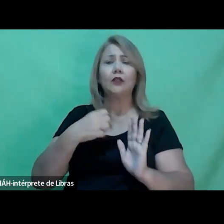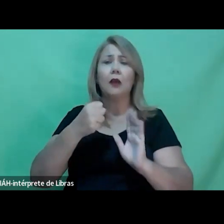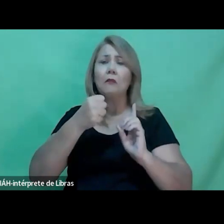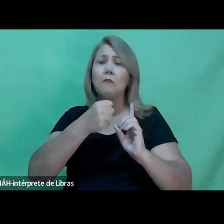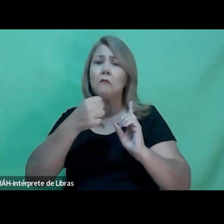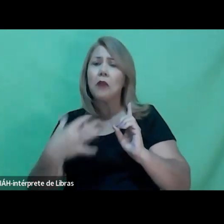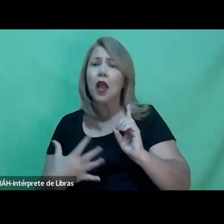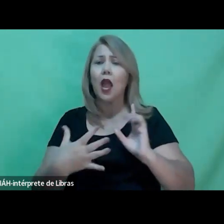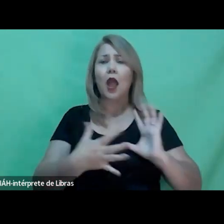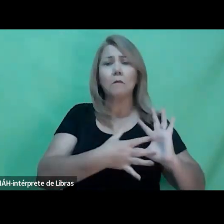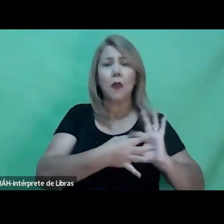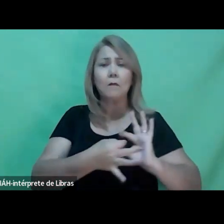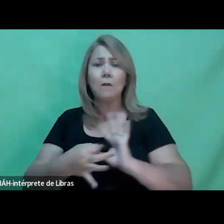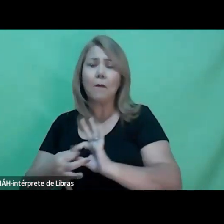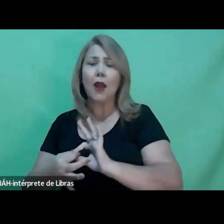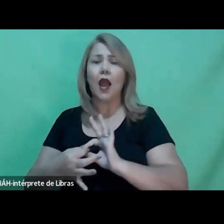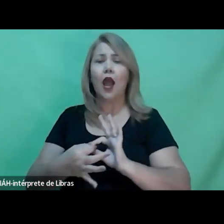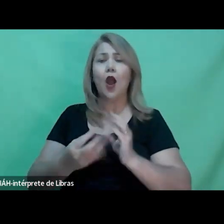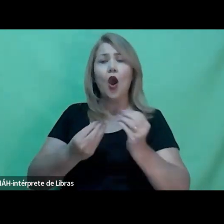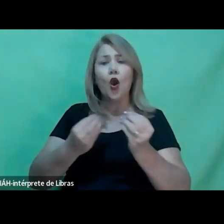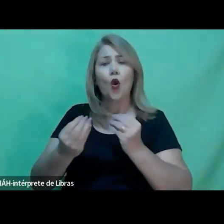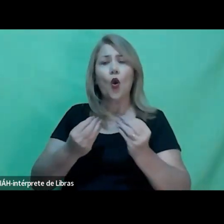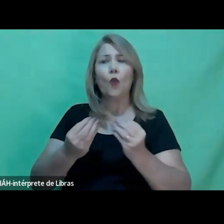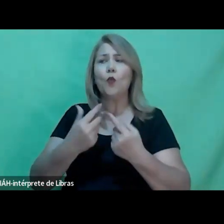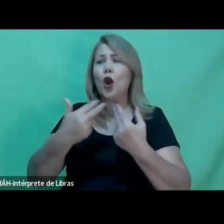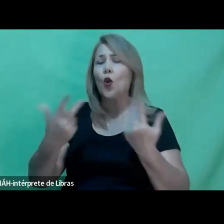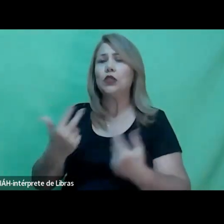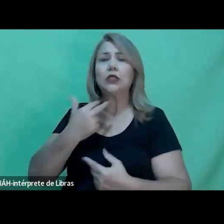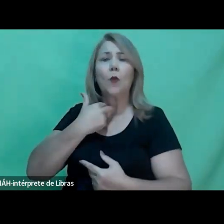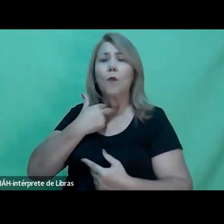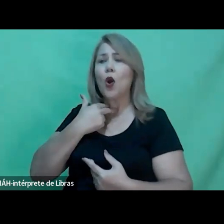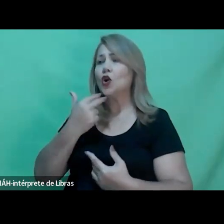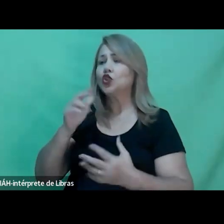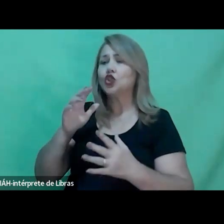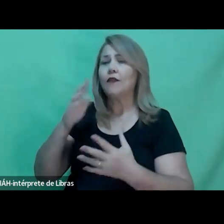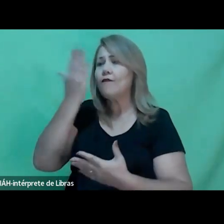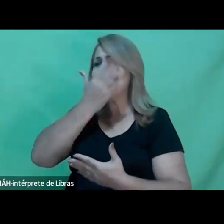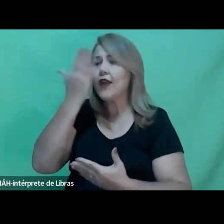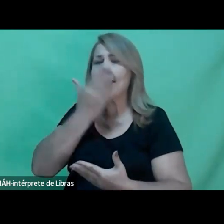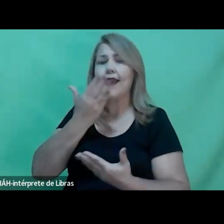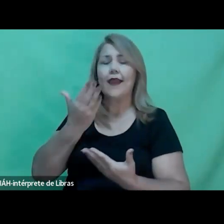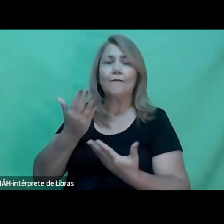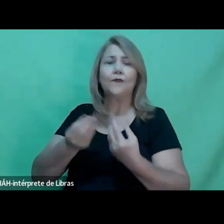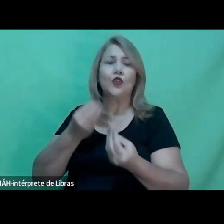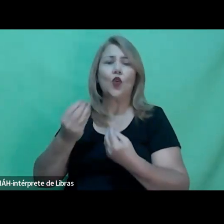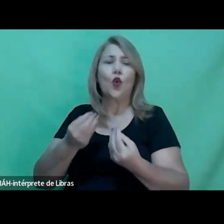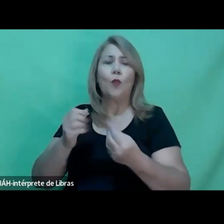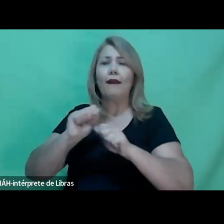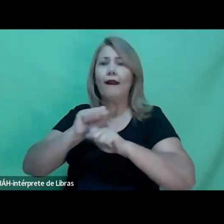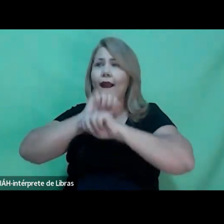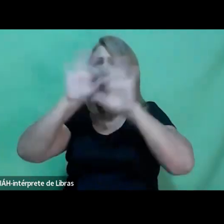contextualizar o hacer que alguien que no puede ver y oír algo simplemente tenga Claridad